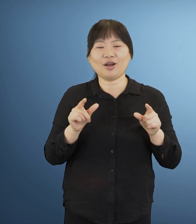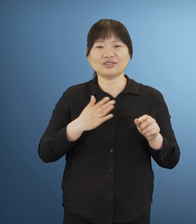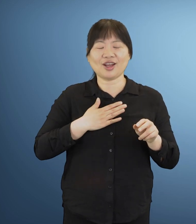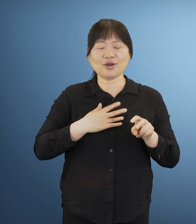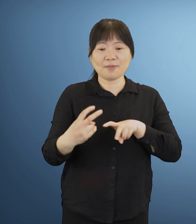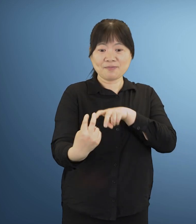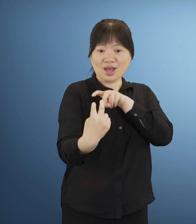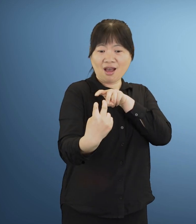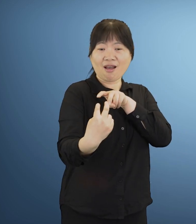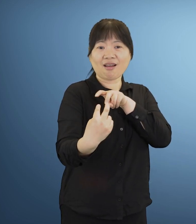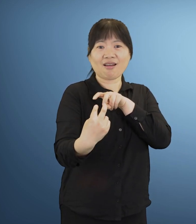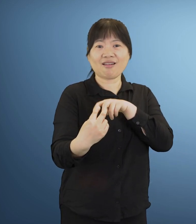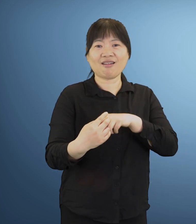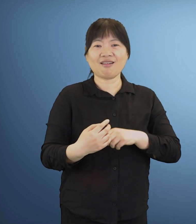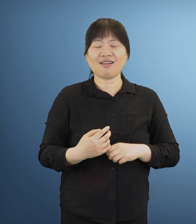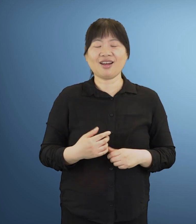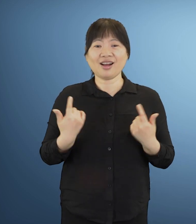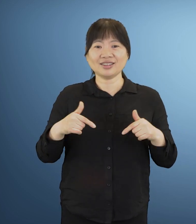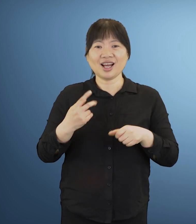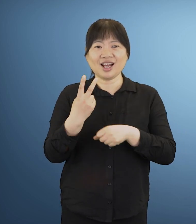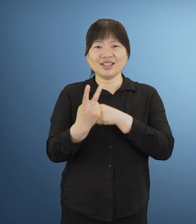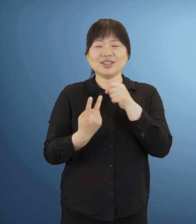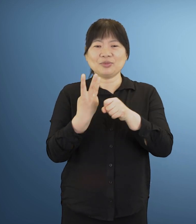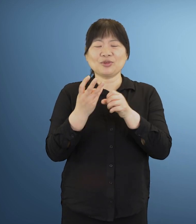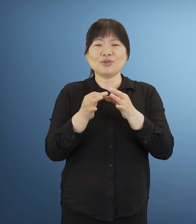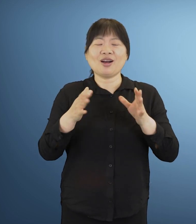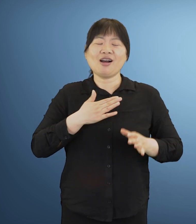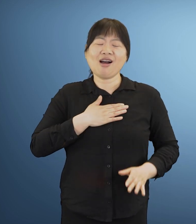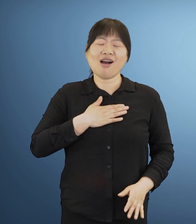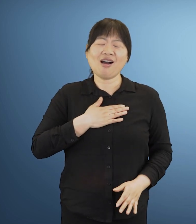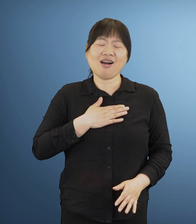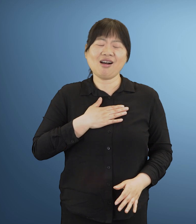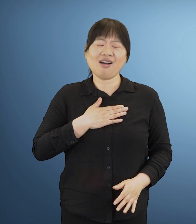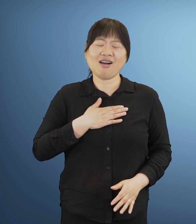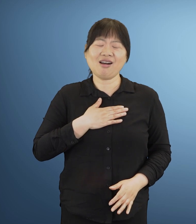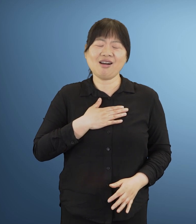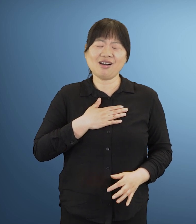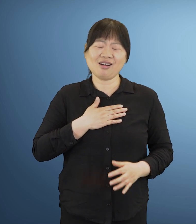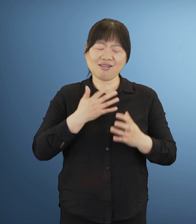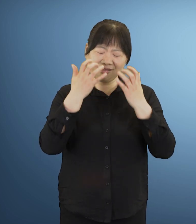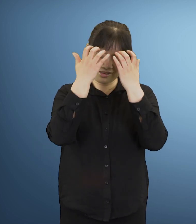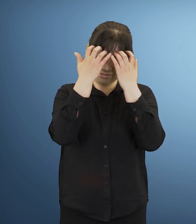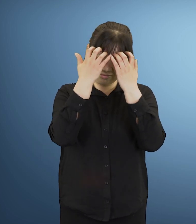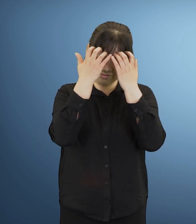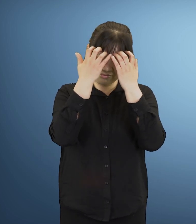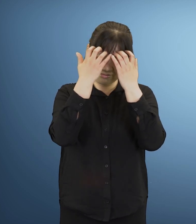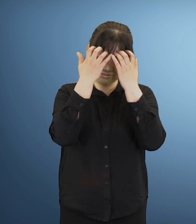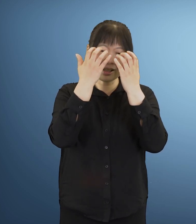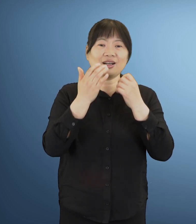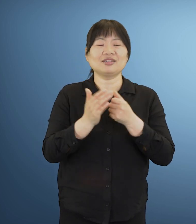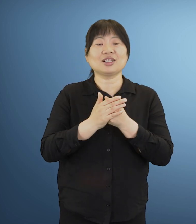앉아서. 제가 한 2, 3년을 시험에 들었어요. 그래서